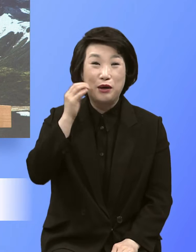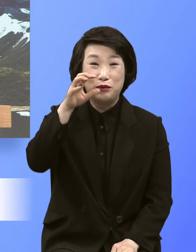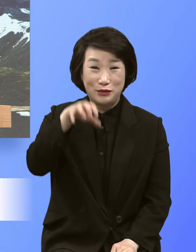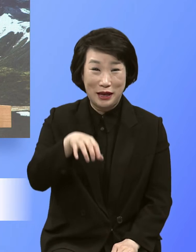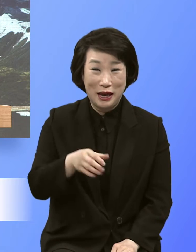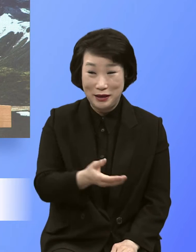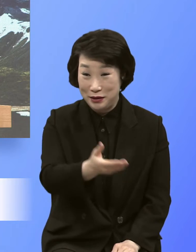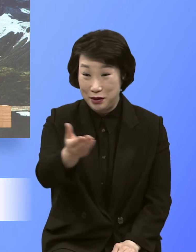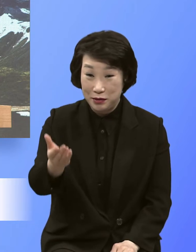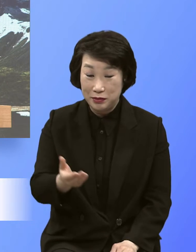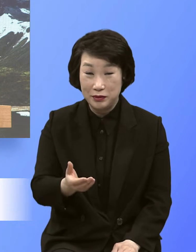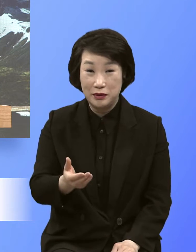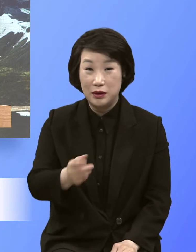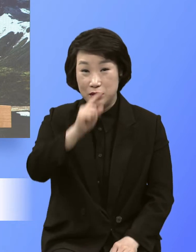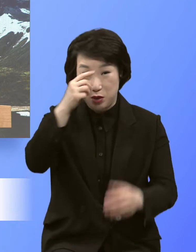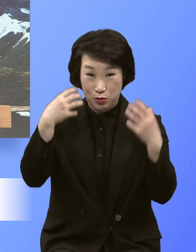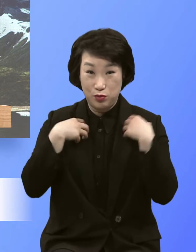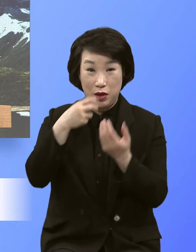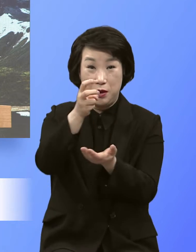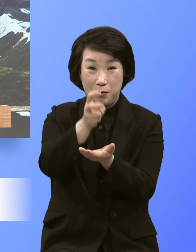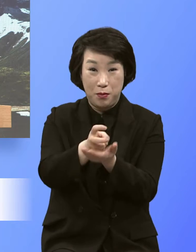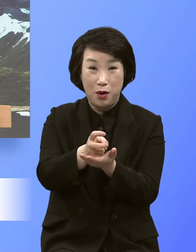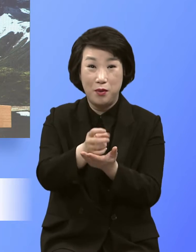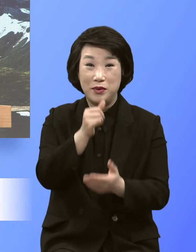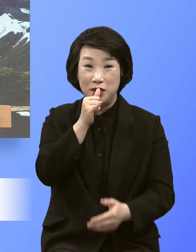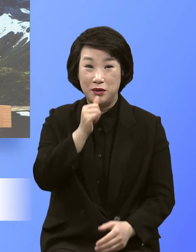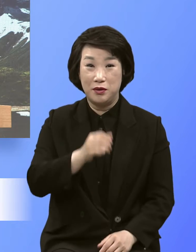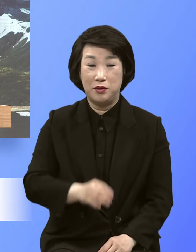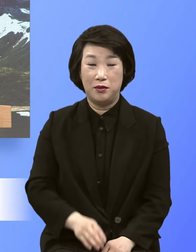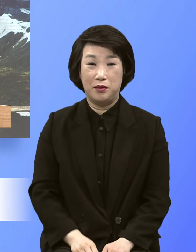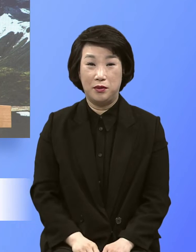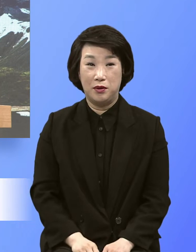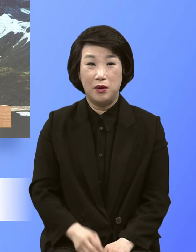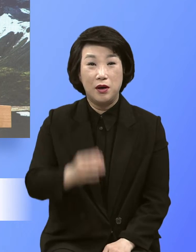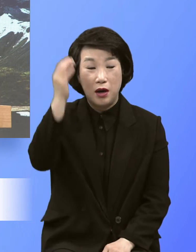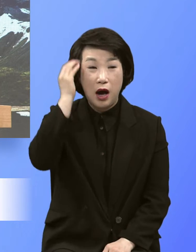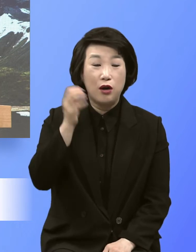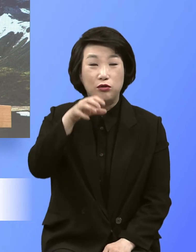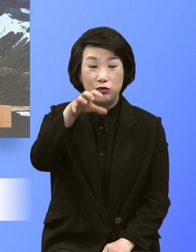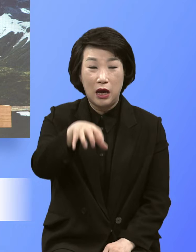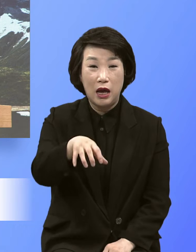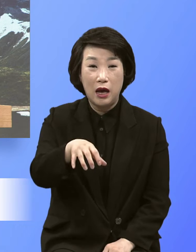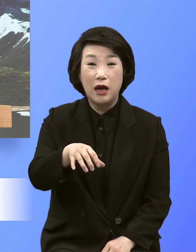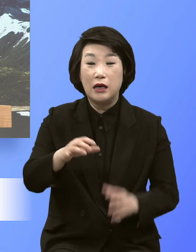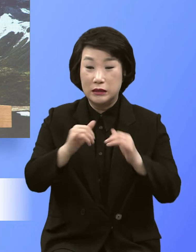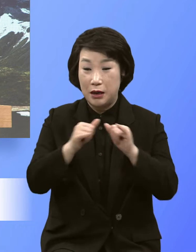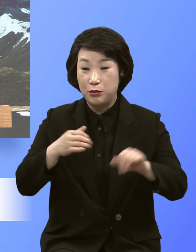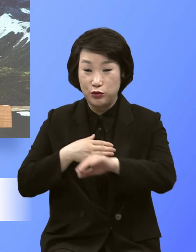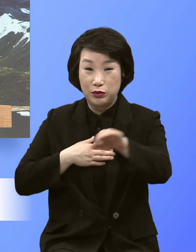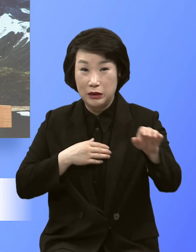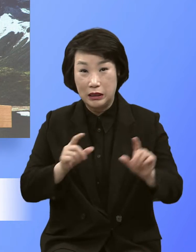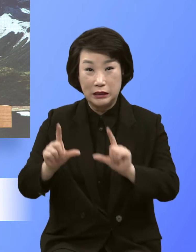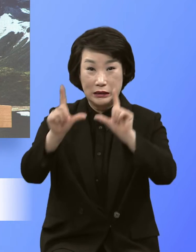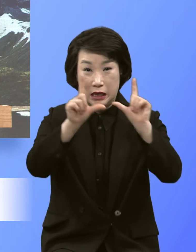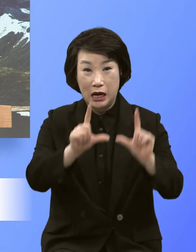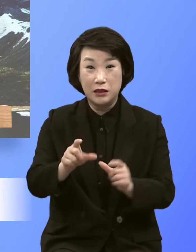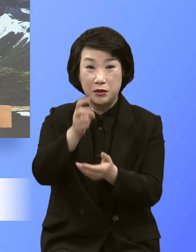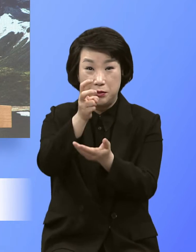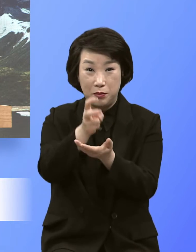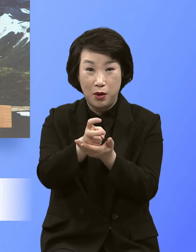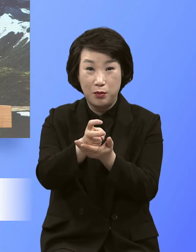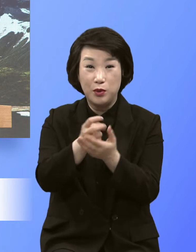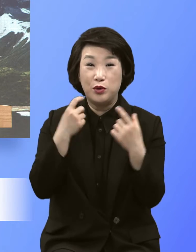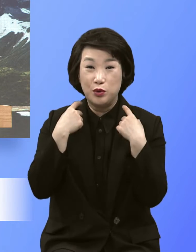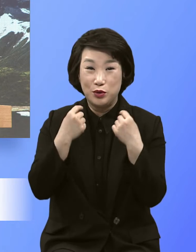대한민국에도 헌법이 있기에 대한민국의 국민이 살아가는